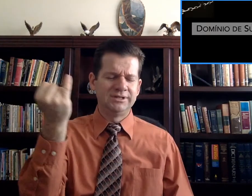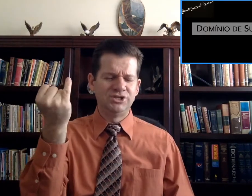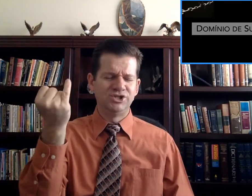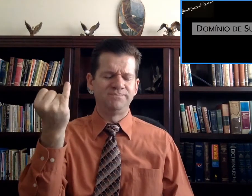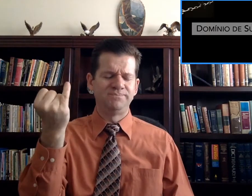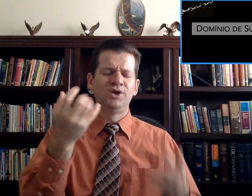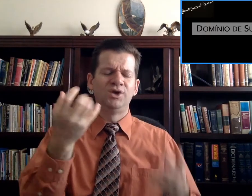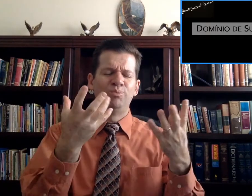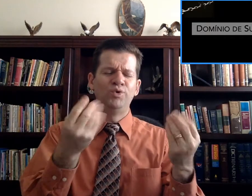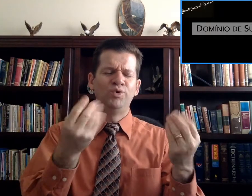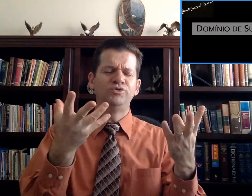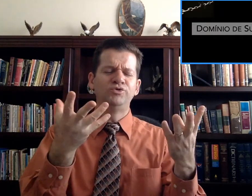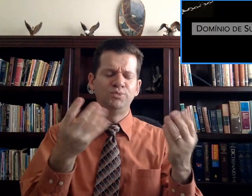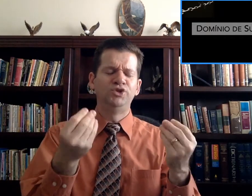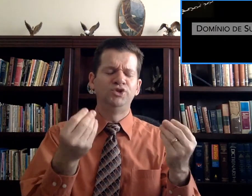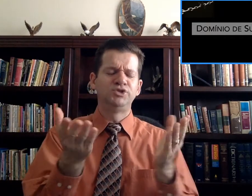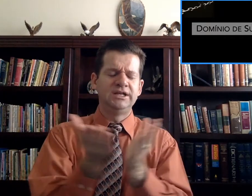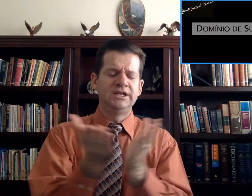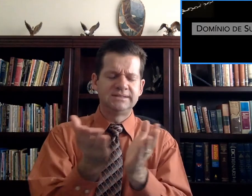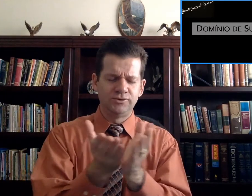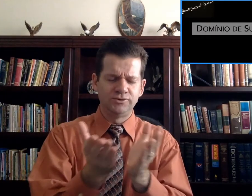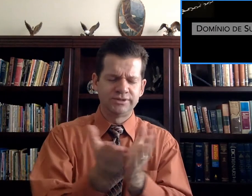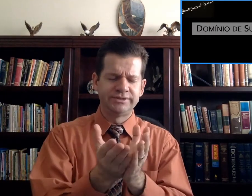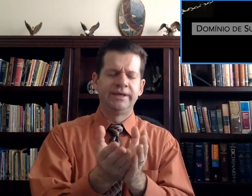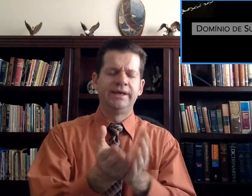importante. Muitos e muitos cristãos